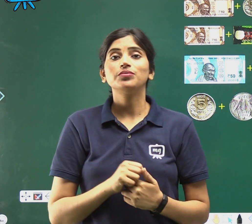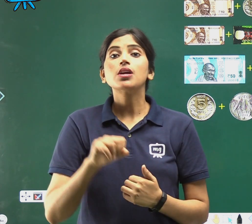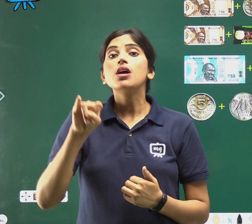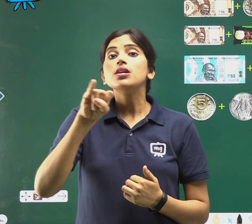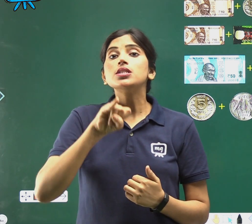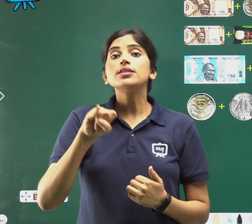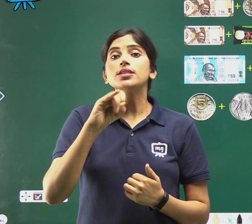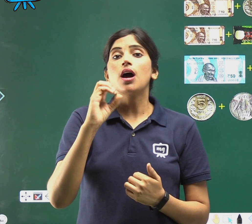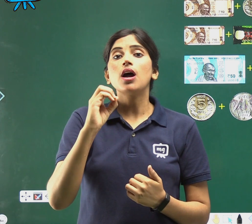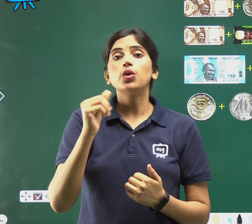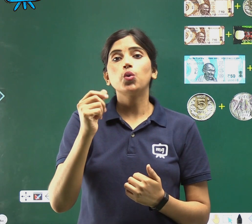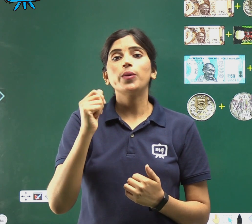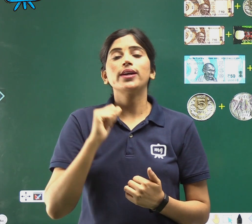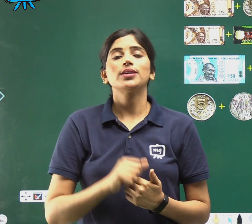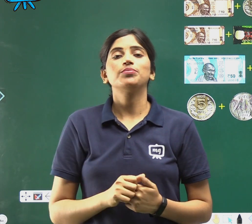60 रुपए।